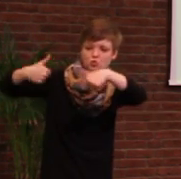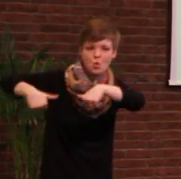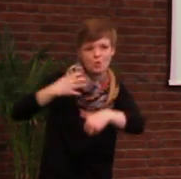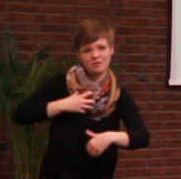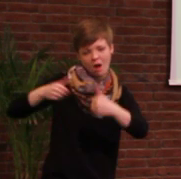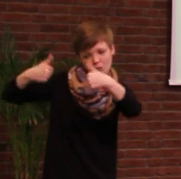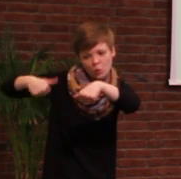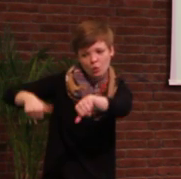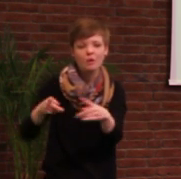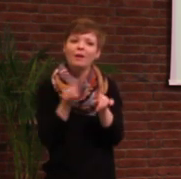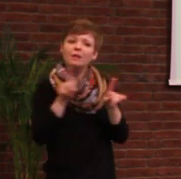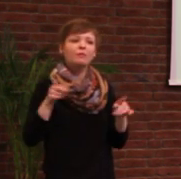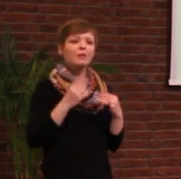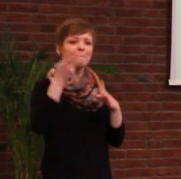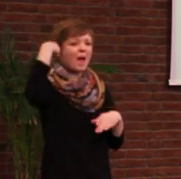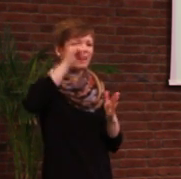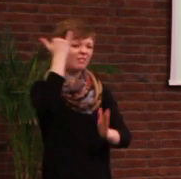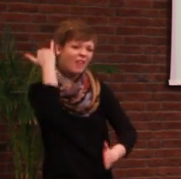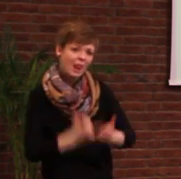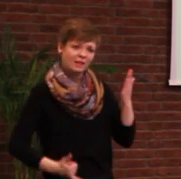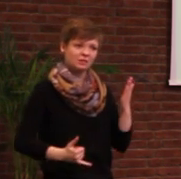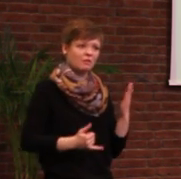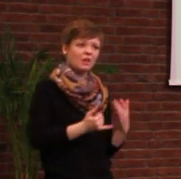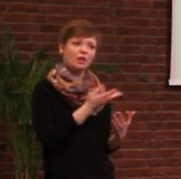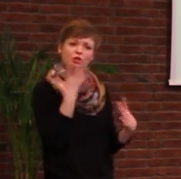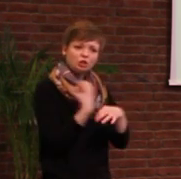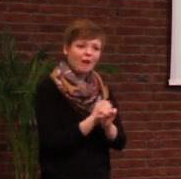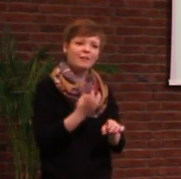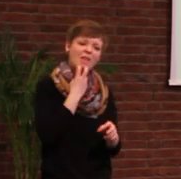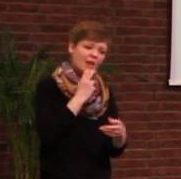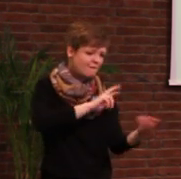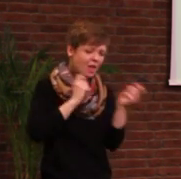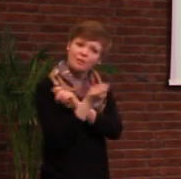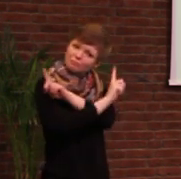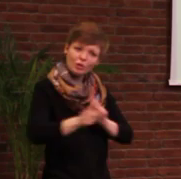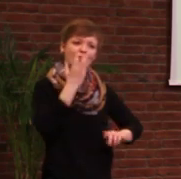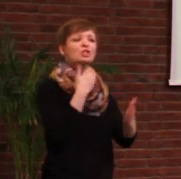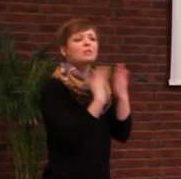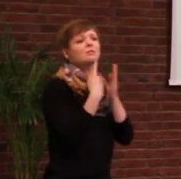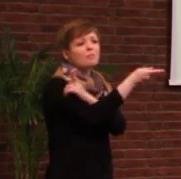den Erneuerbaren ist. Und deswegen bitte ich euch um Unterstützung für euren Antrag und danke euch.